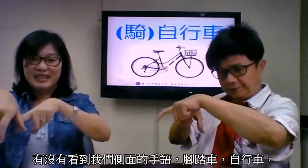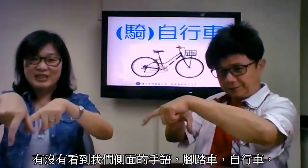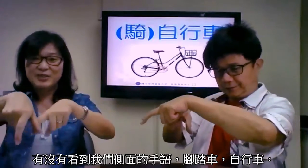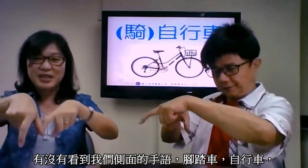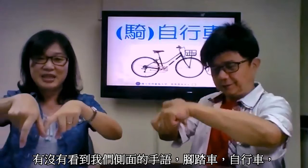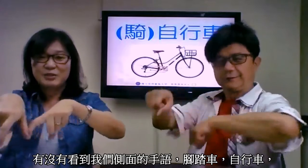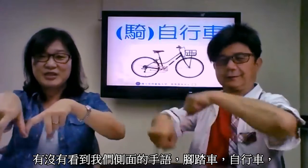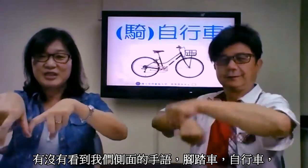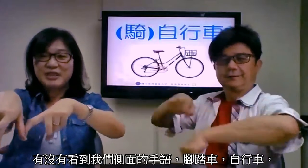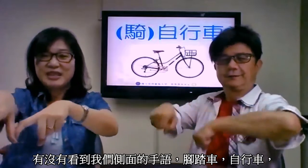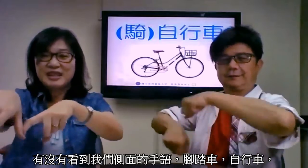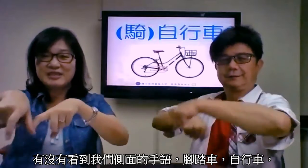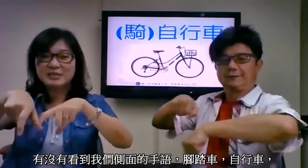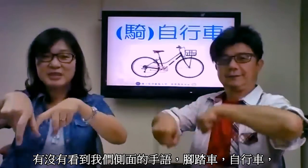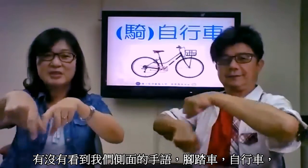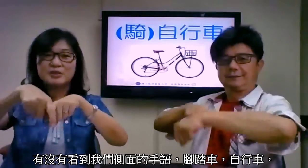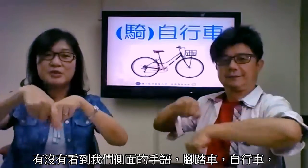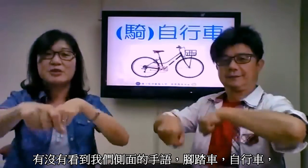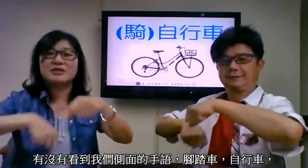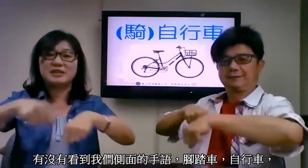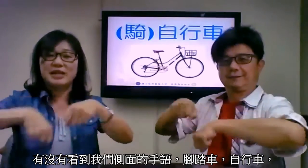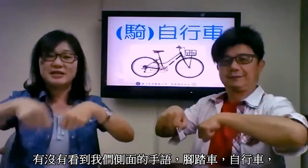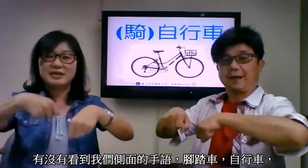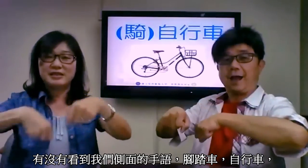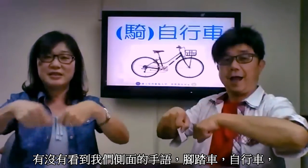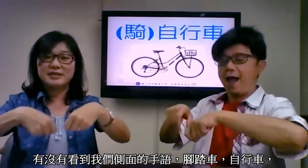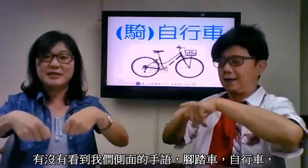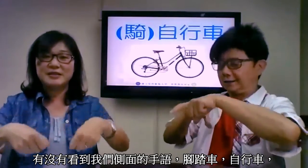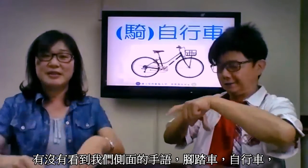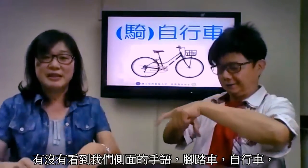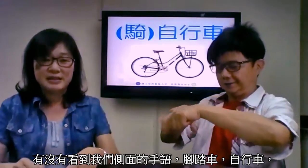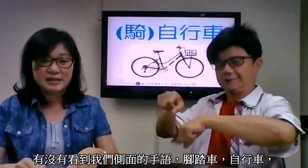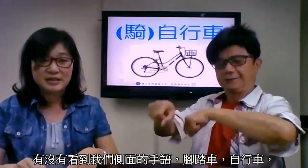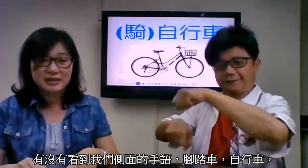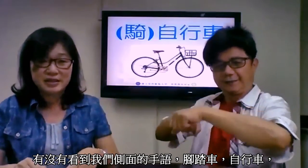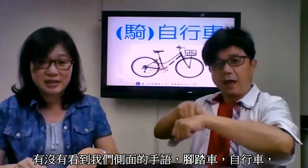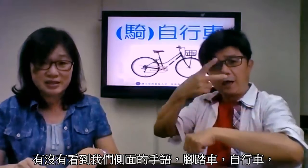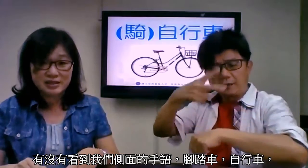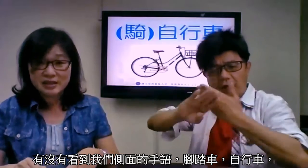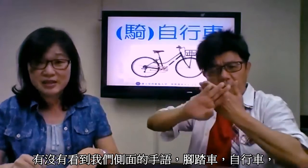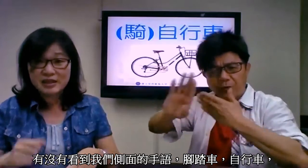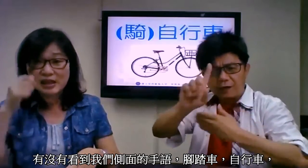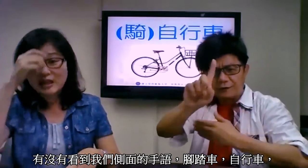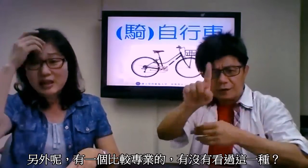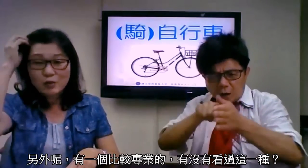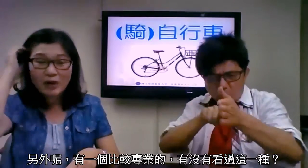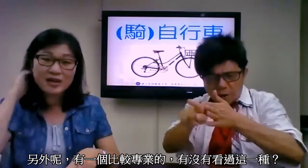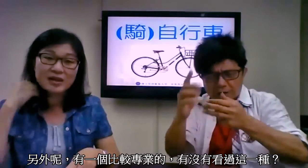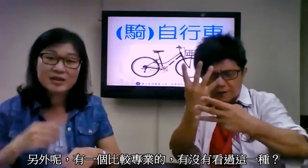有没有看到我们侧面啊？侧面的手语，脚踏车、自行车。另外呢，有